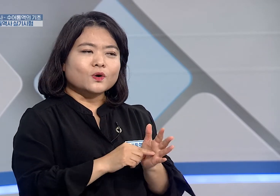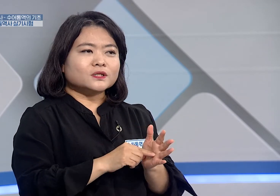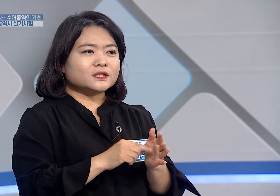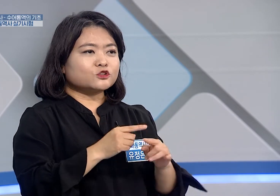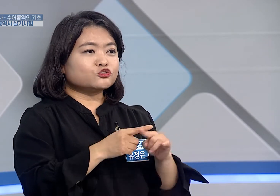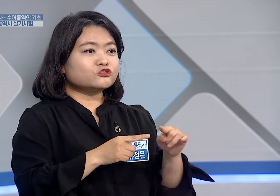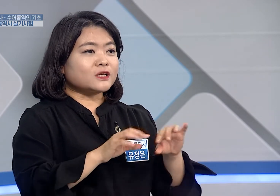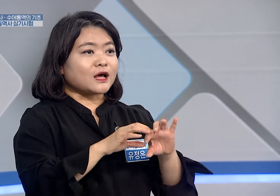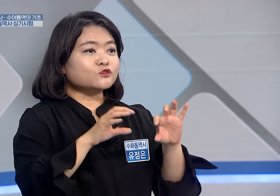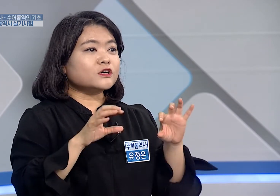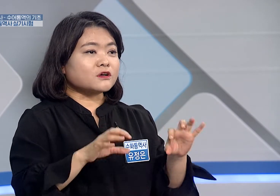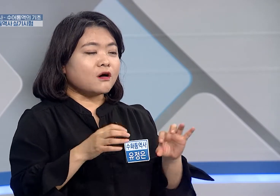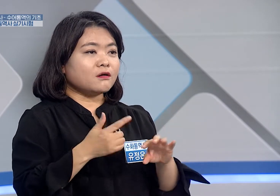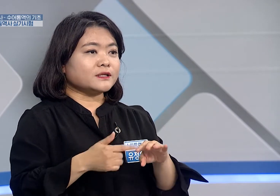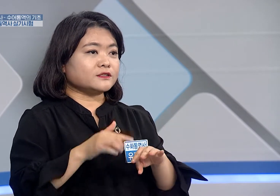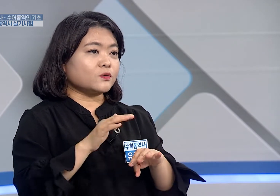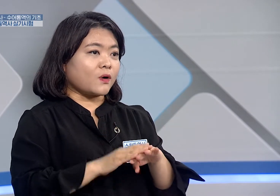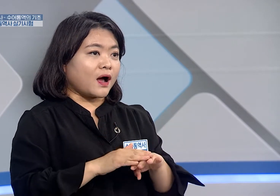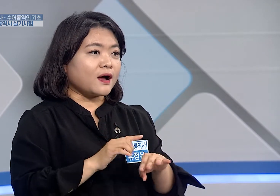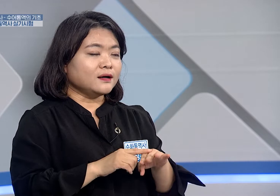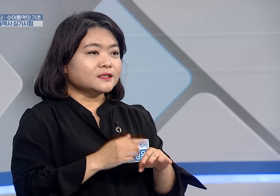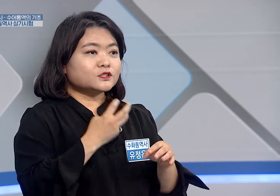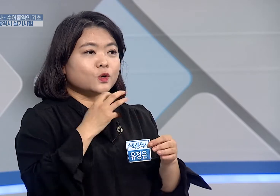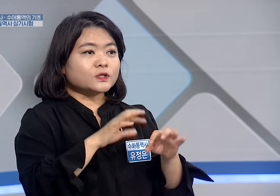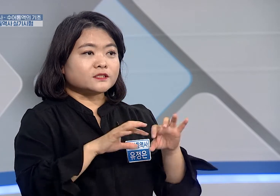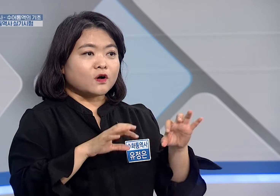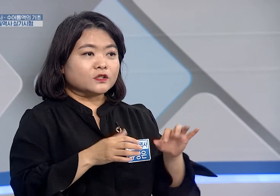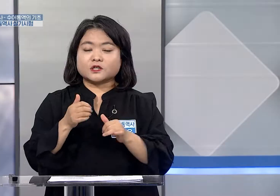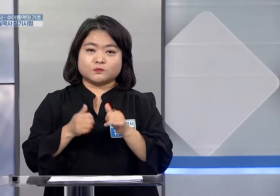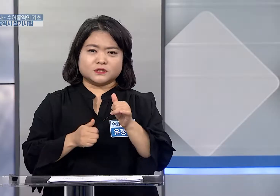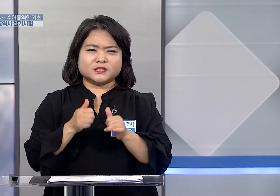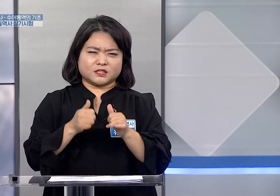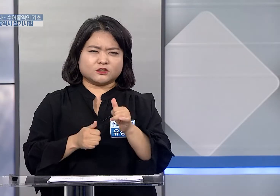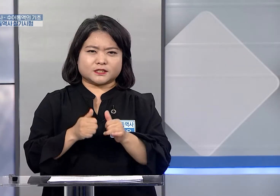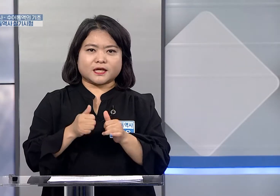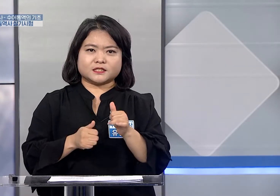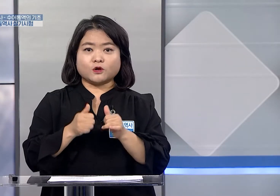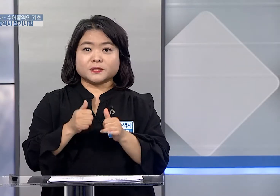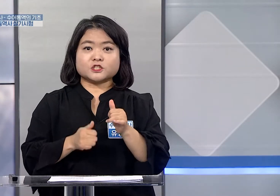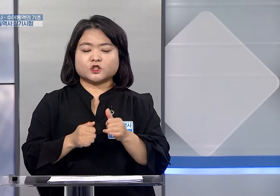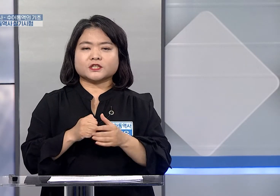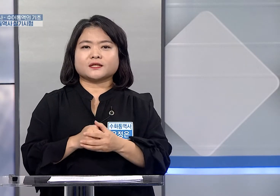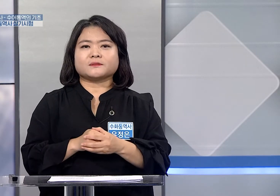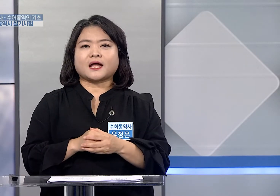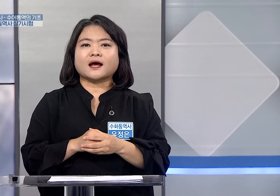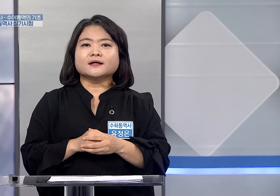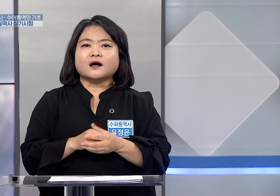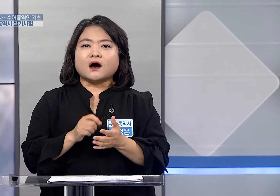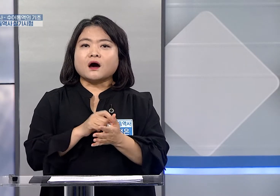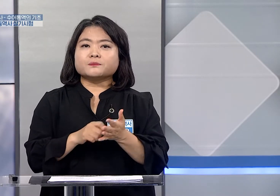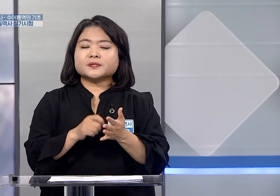그러니까 두 군데 나누어서 대전과 서울에서 시험이 치러지게 됩니다.